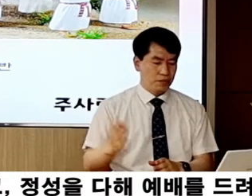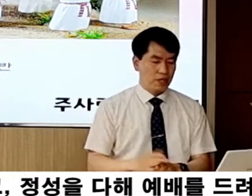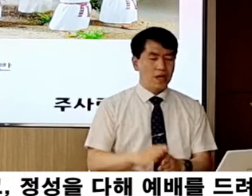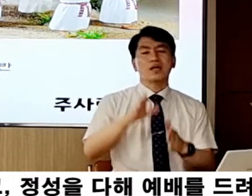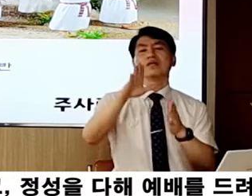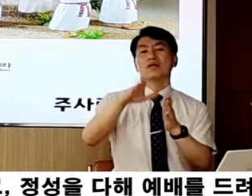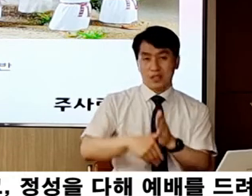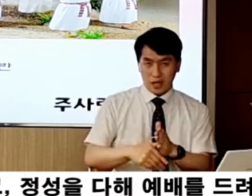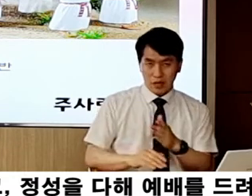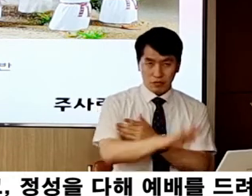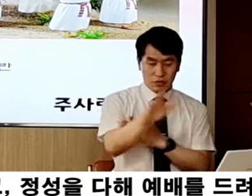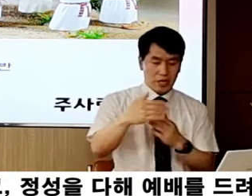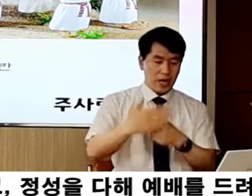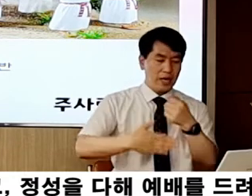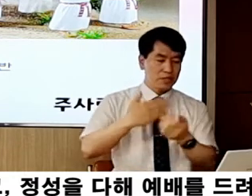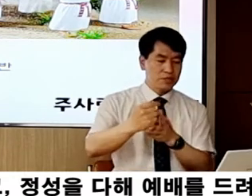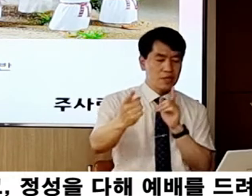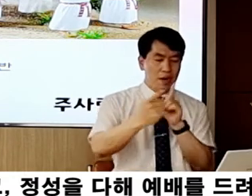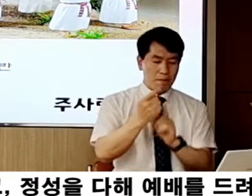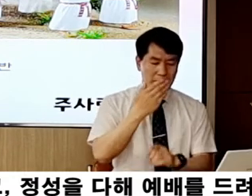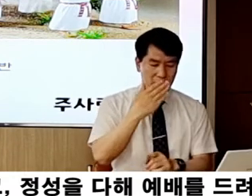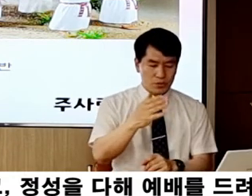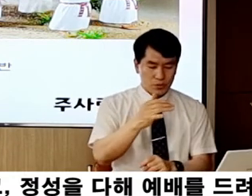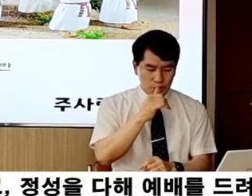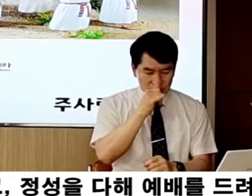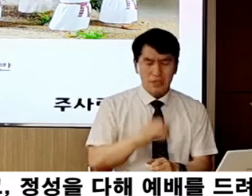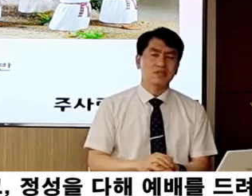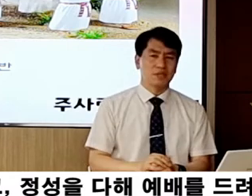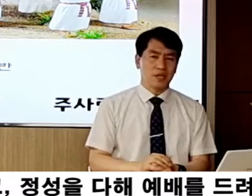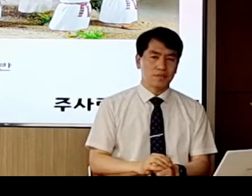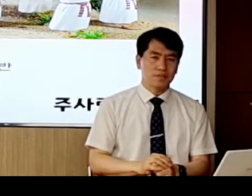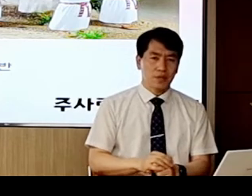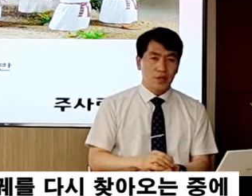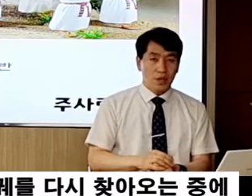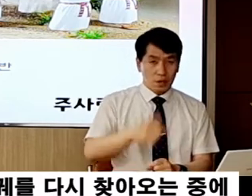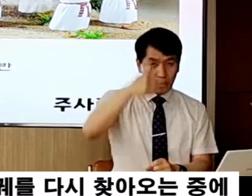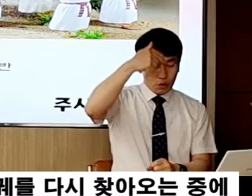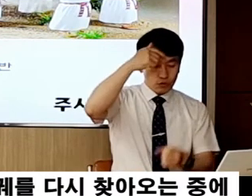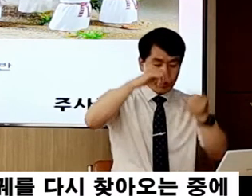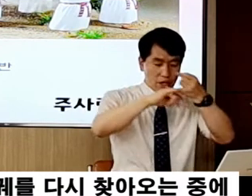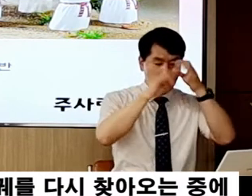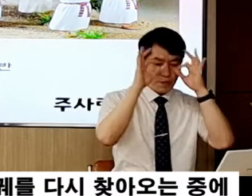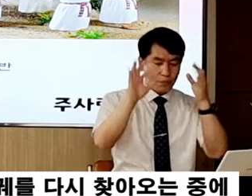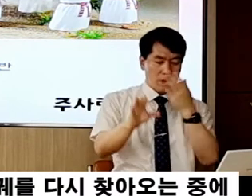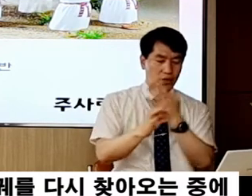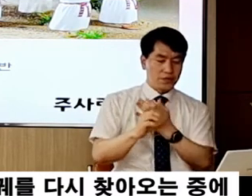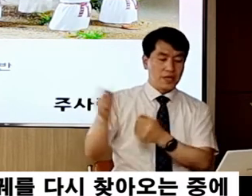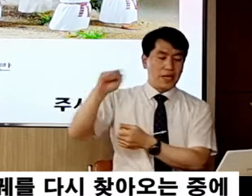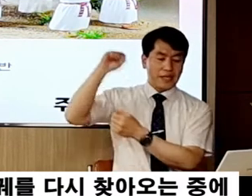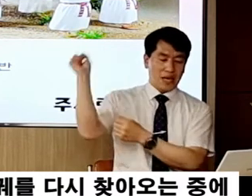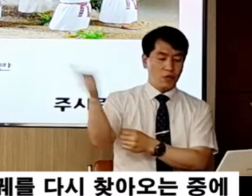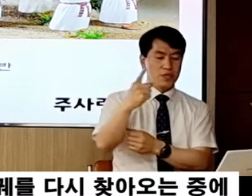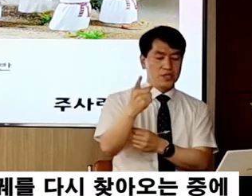됩니다. 그럴 때 우리가 하나님을 만날 수 있습니다. 구약에 보면